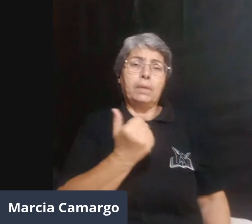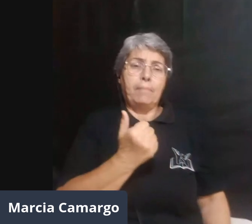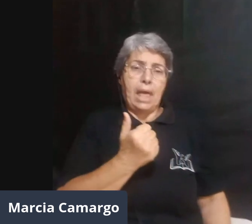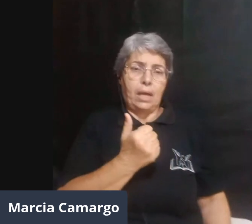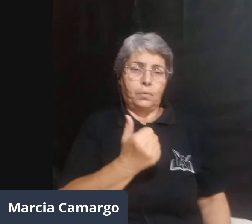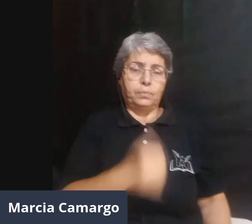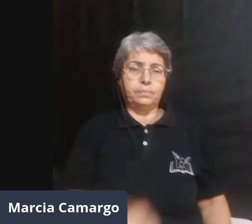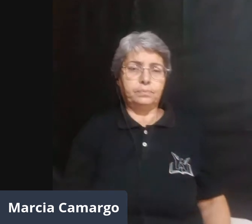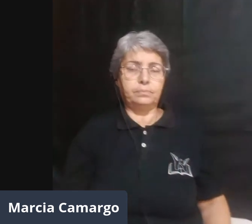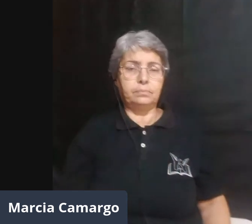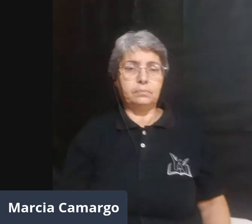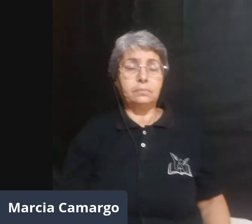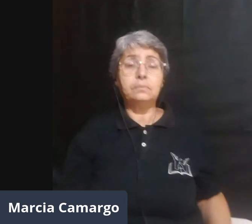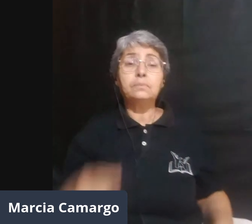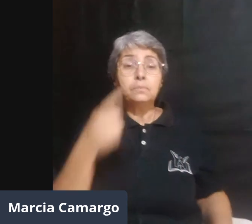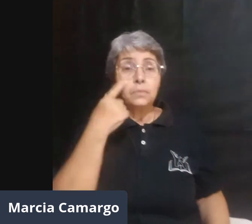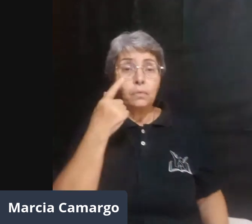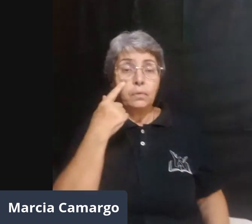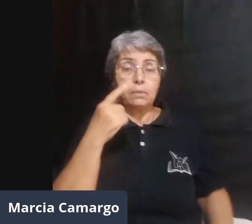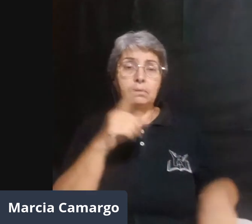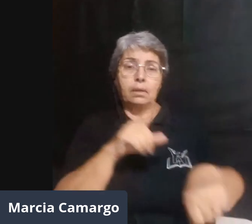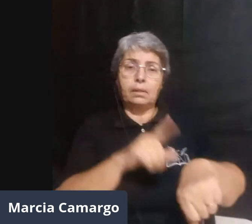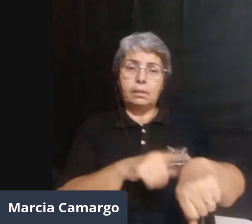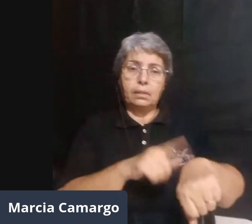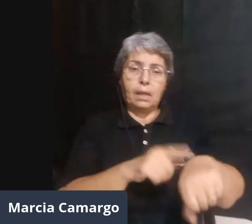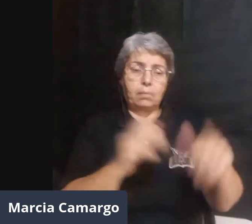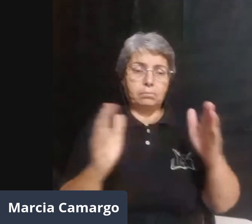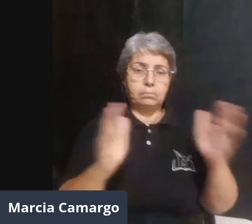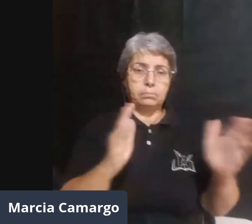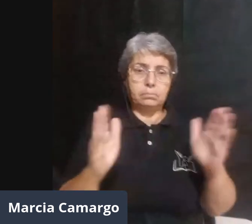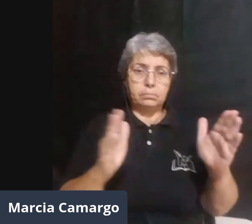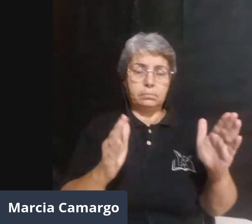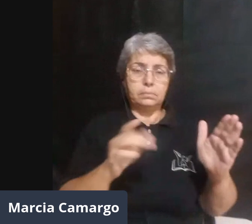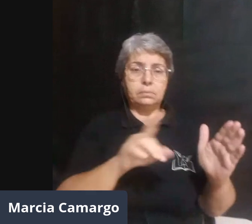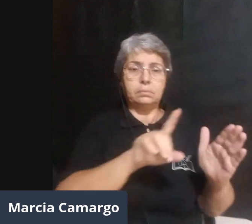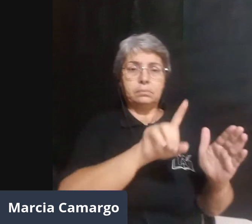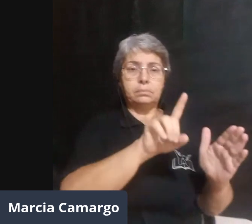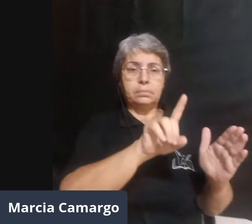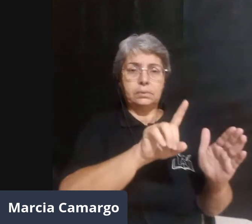o tempo entre 1844 e